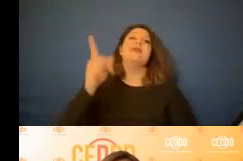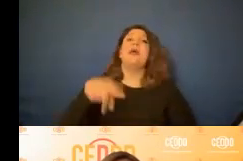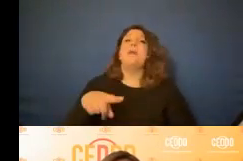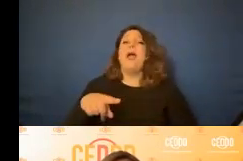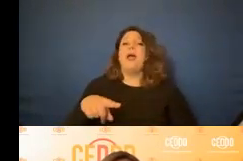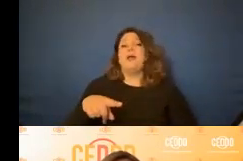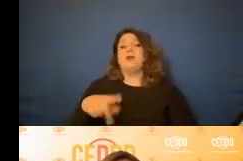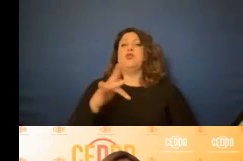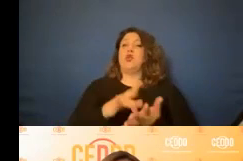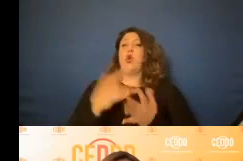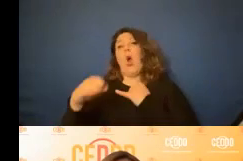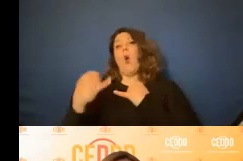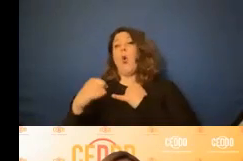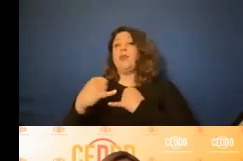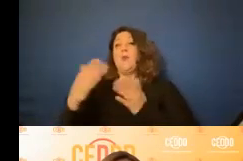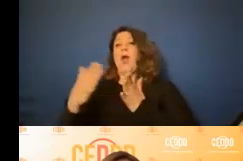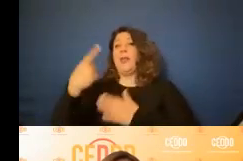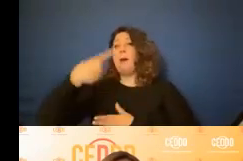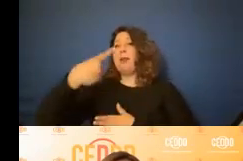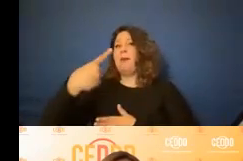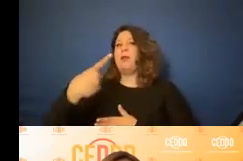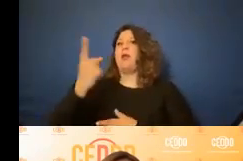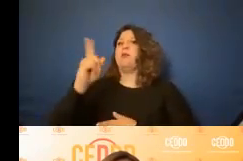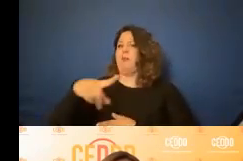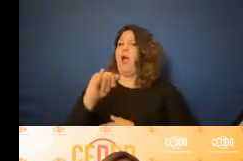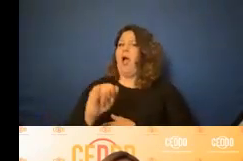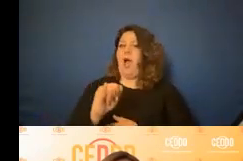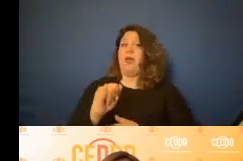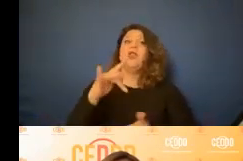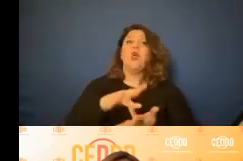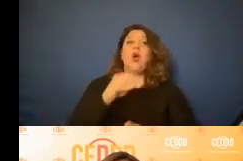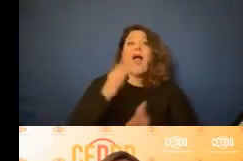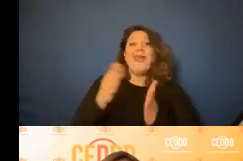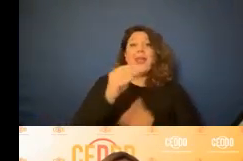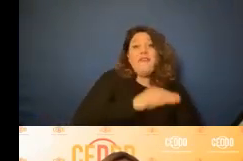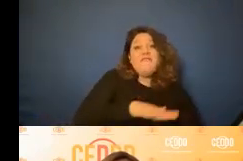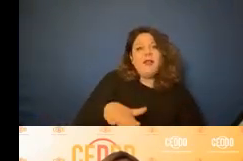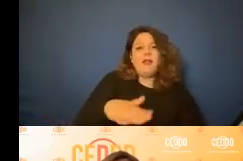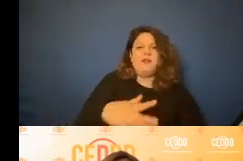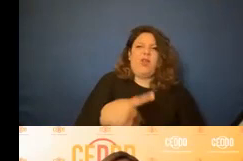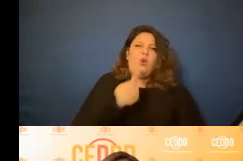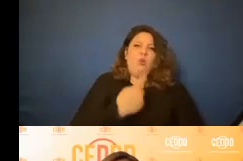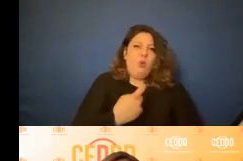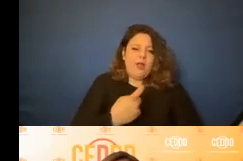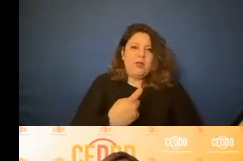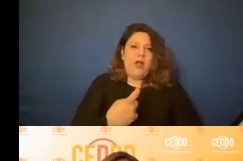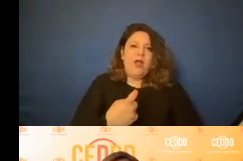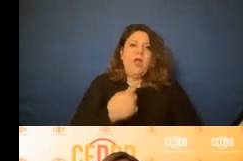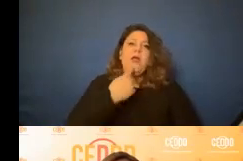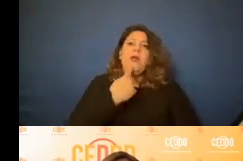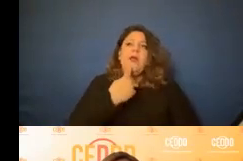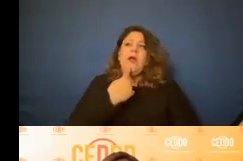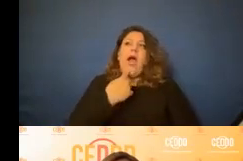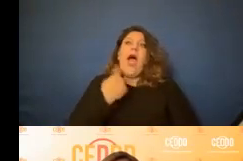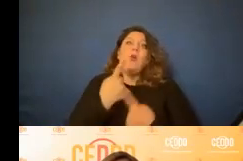Ya en infantil va a ser muy costoso el ver esto. Hay gente que es capaz de entender que se ve en infantil precisamente las conductas de